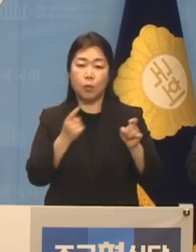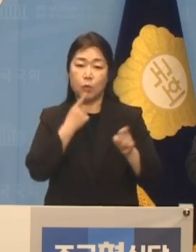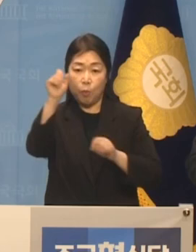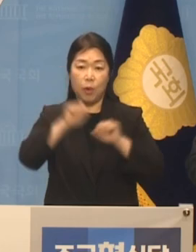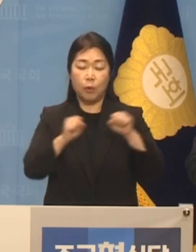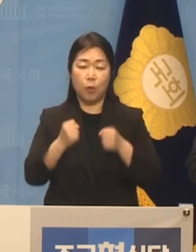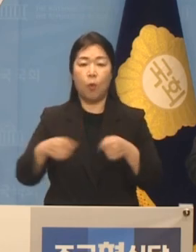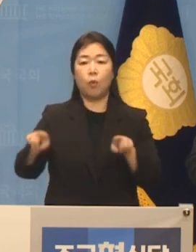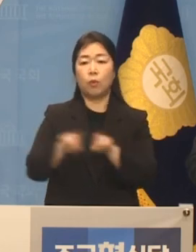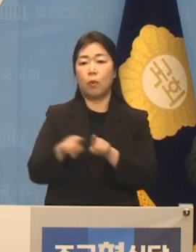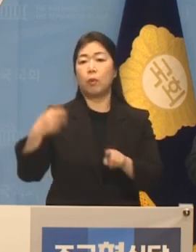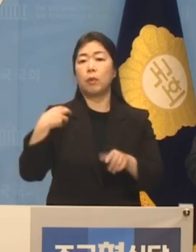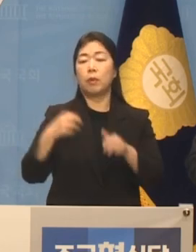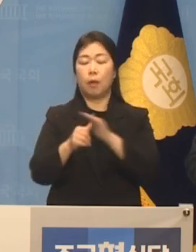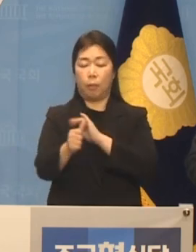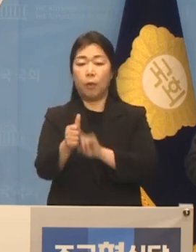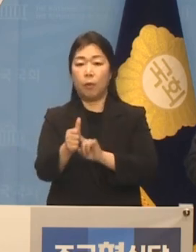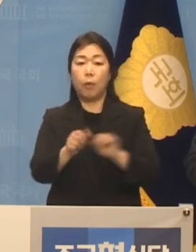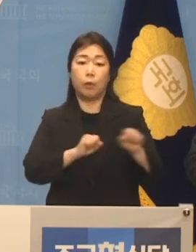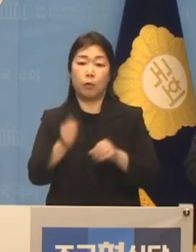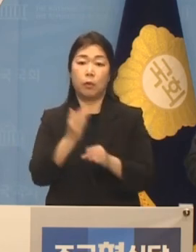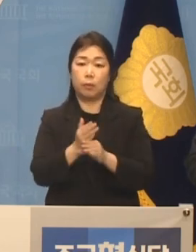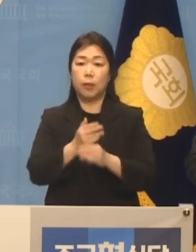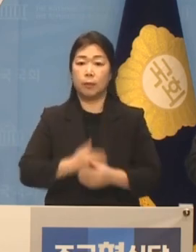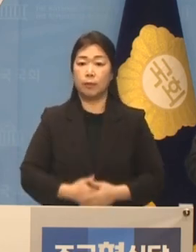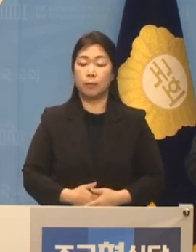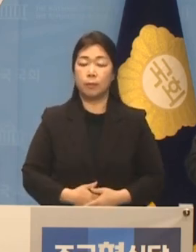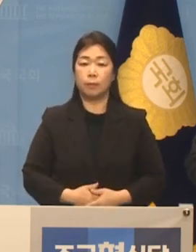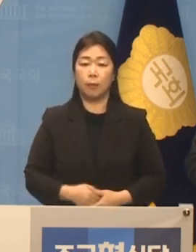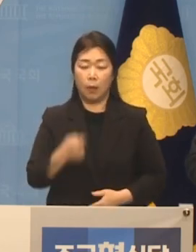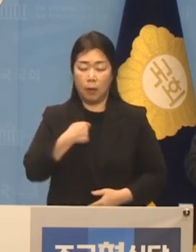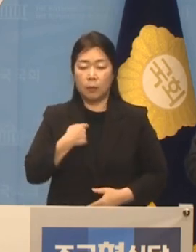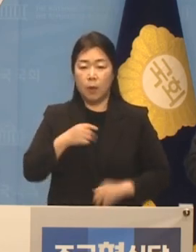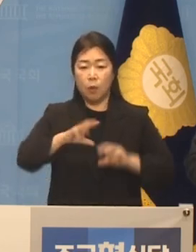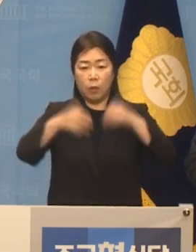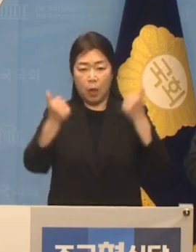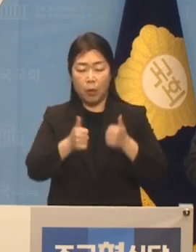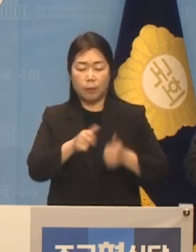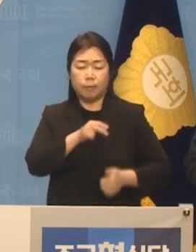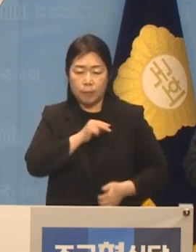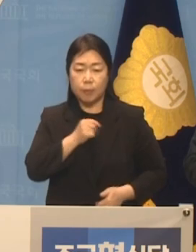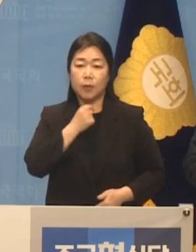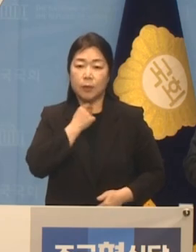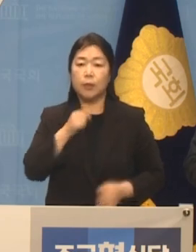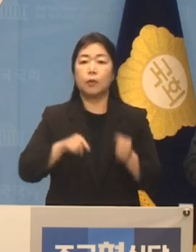제가 국회의원이 되려고 하는 이유는 두 가지입니다. 하나는